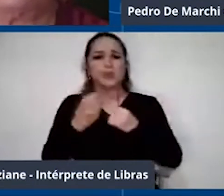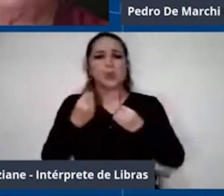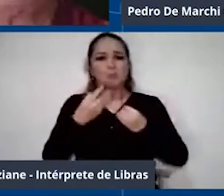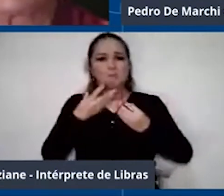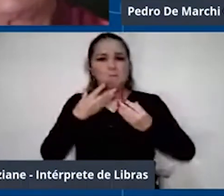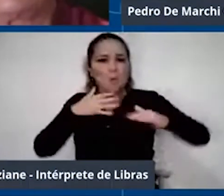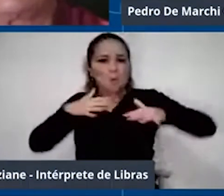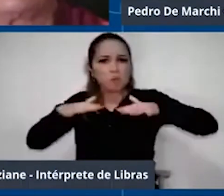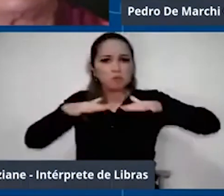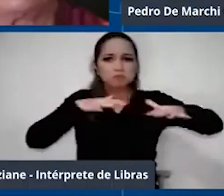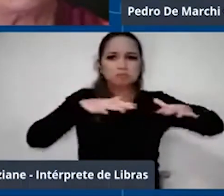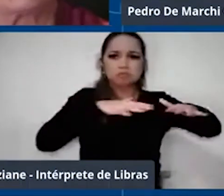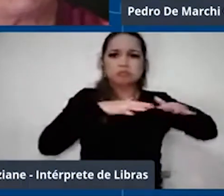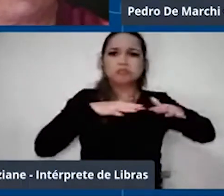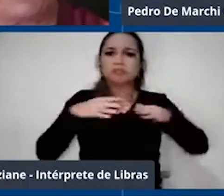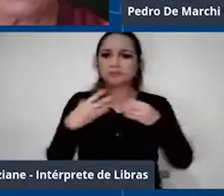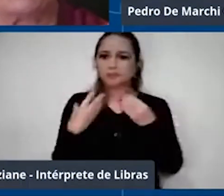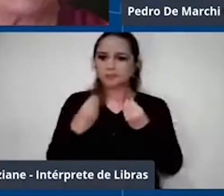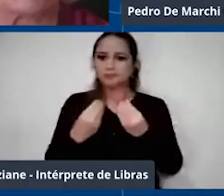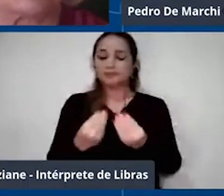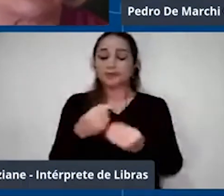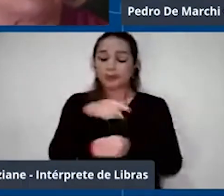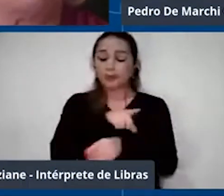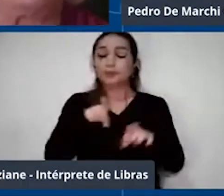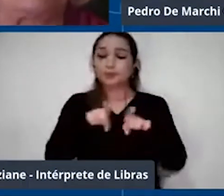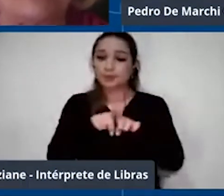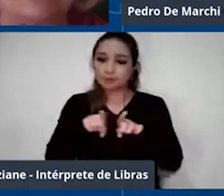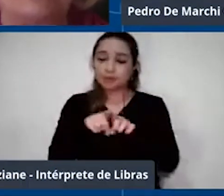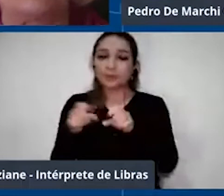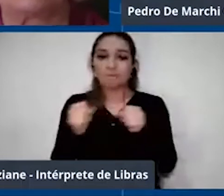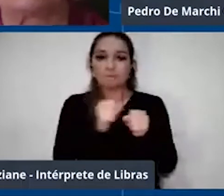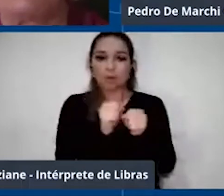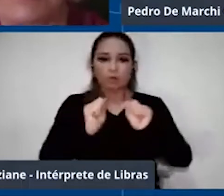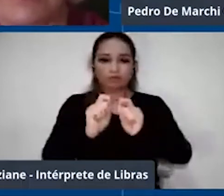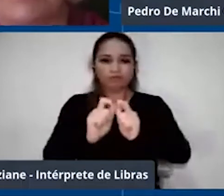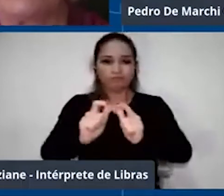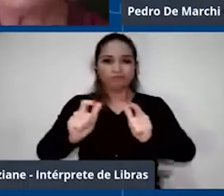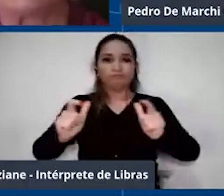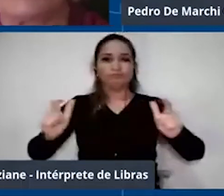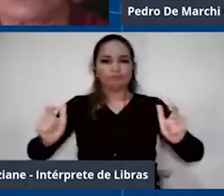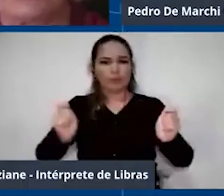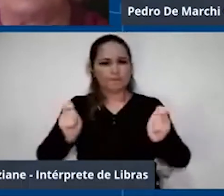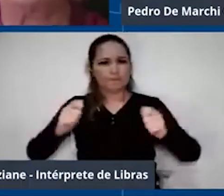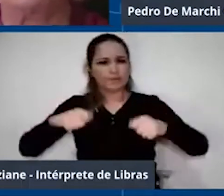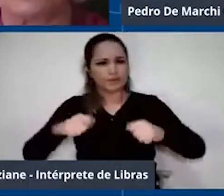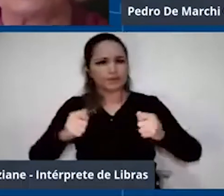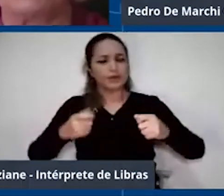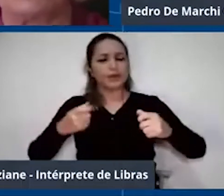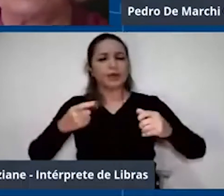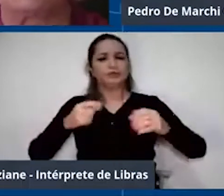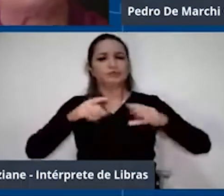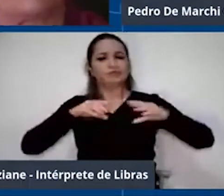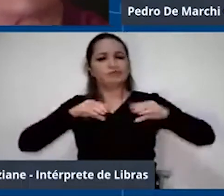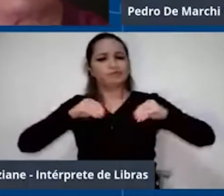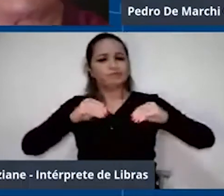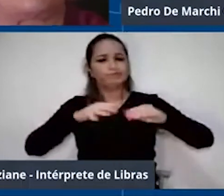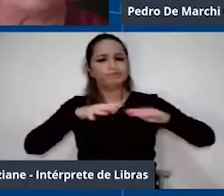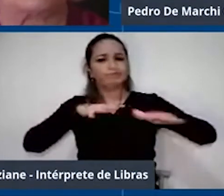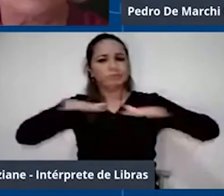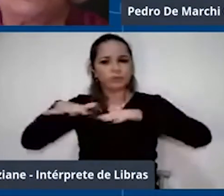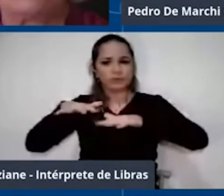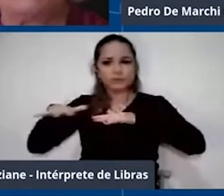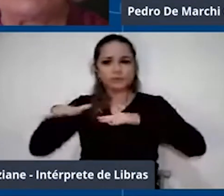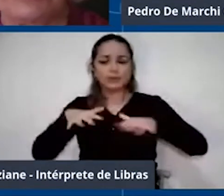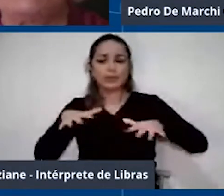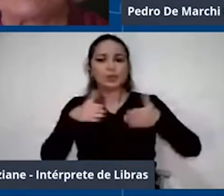né? Então, isso também pode ampliar a capacidade operacional do Porto de Rio Grande, com mais